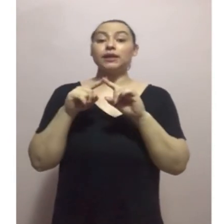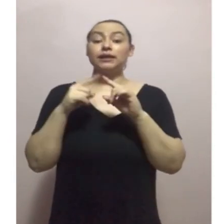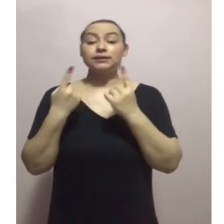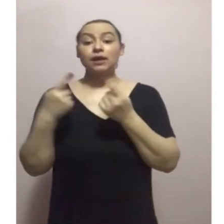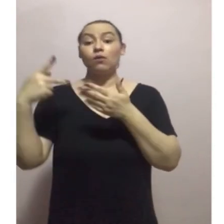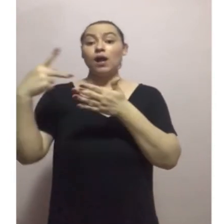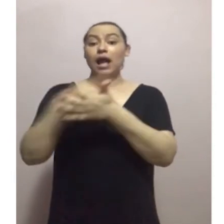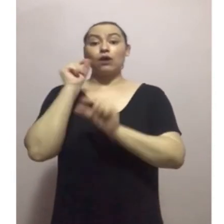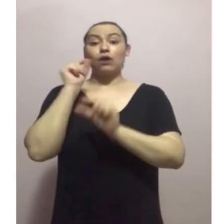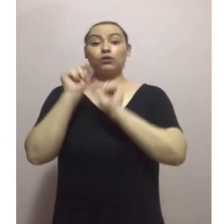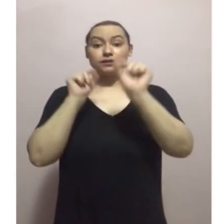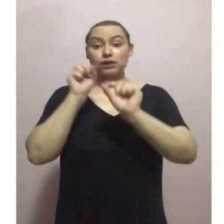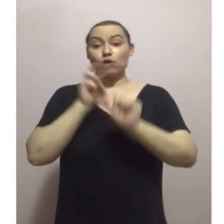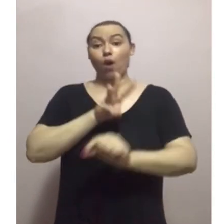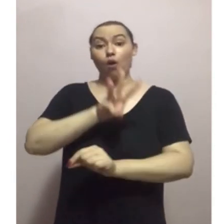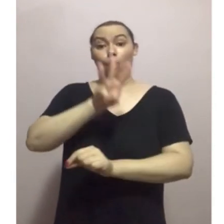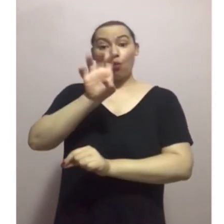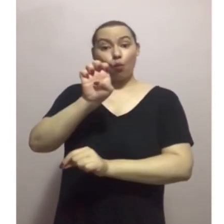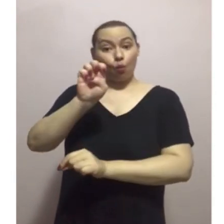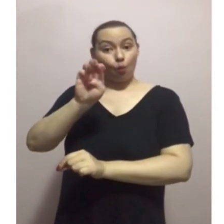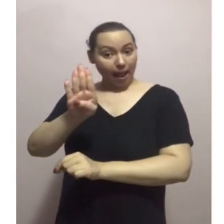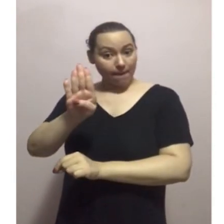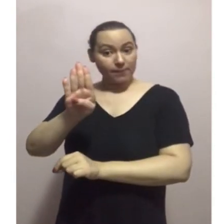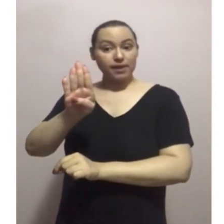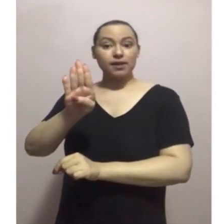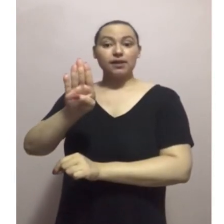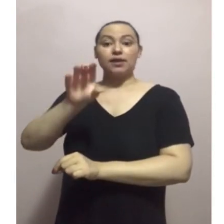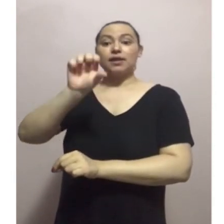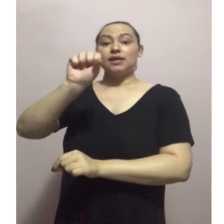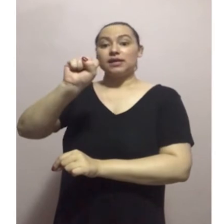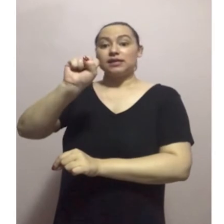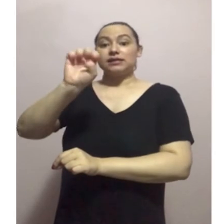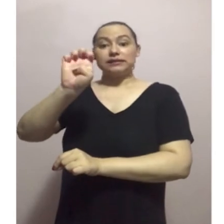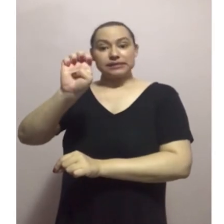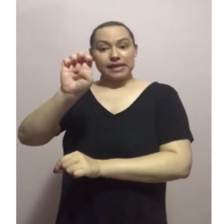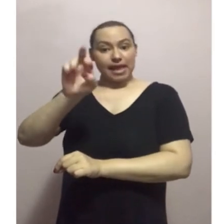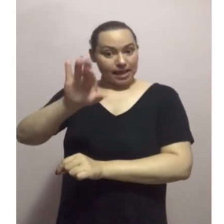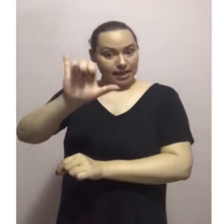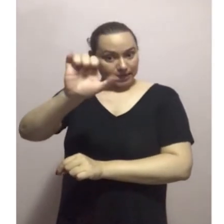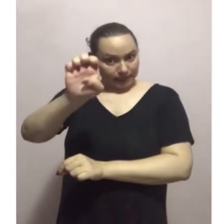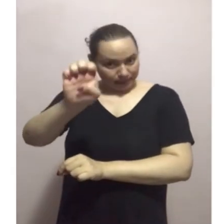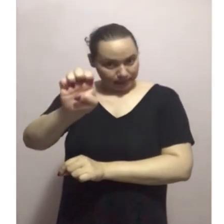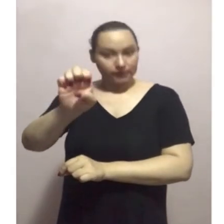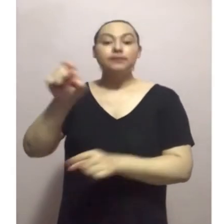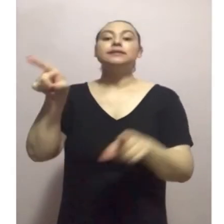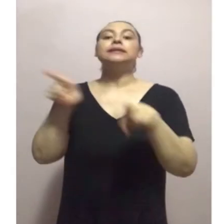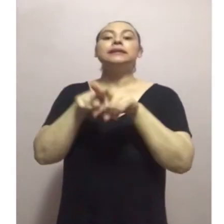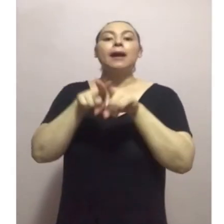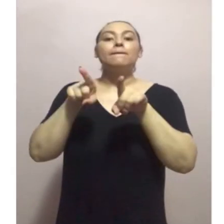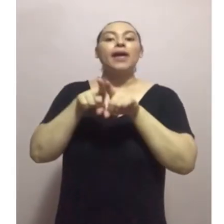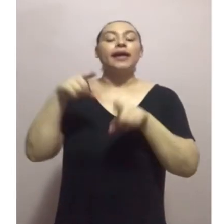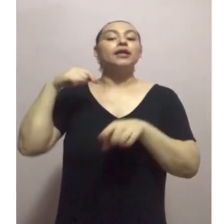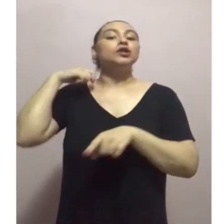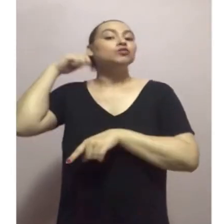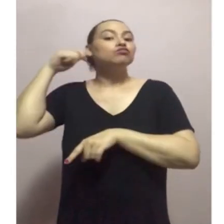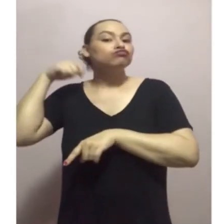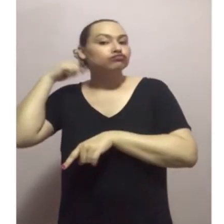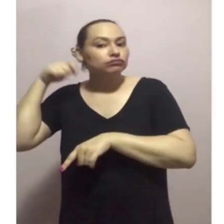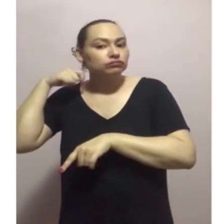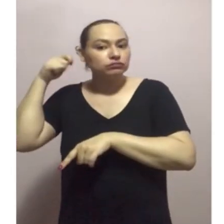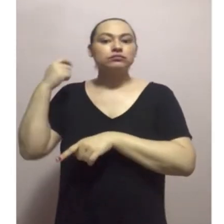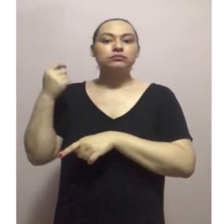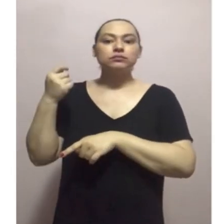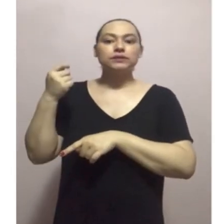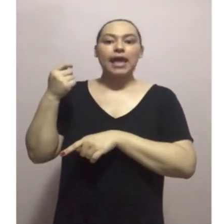a gente veio com a websérie, né? A gente pensou em fazer um eixo de entretenimento para os artistas